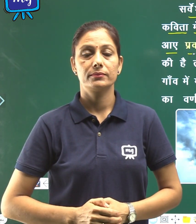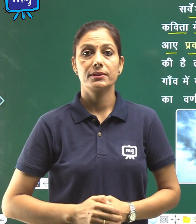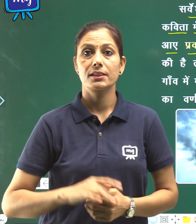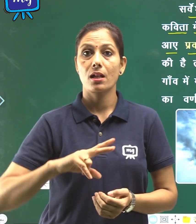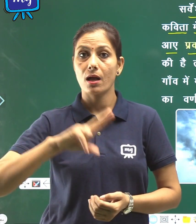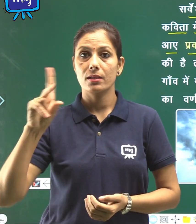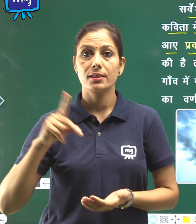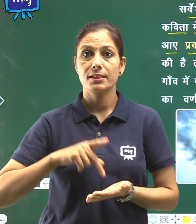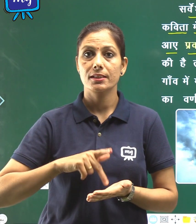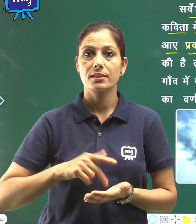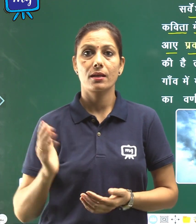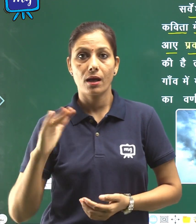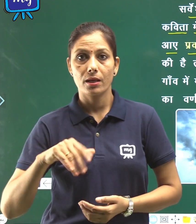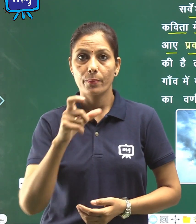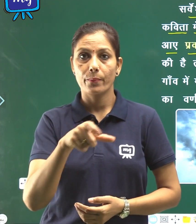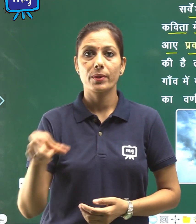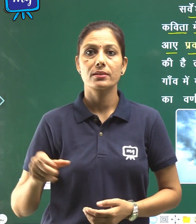प्रवासी